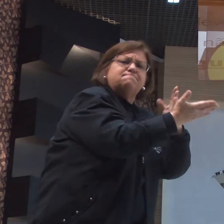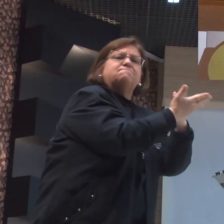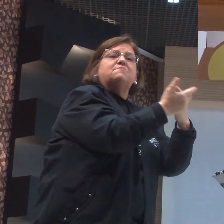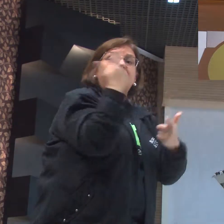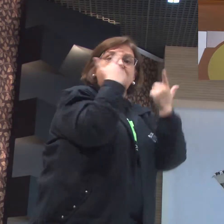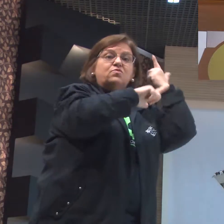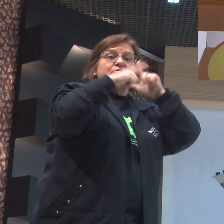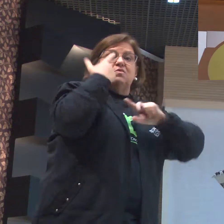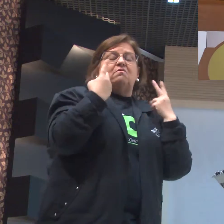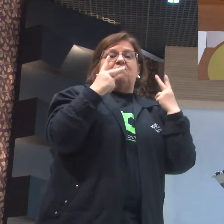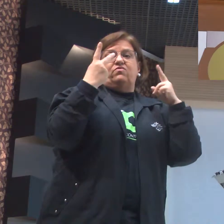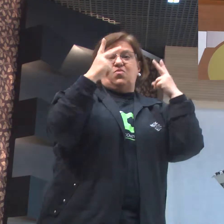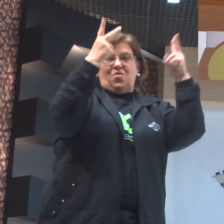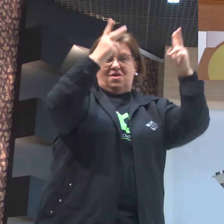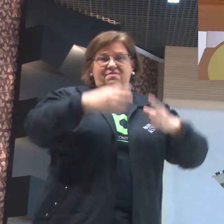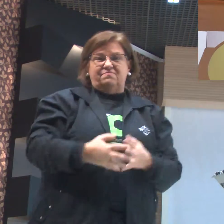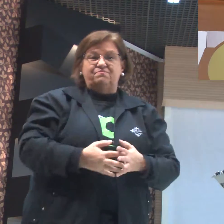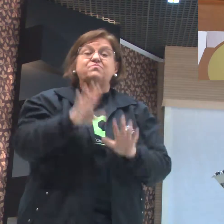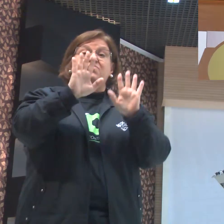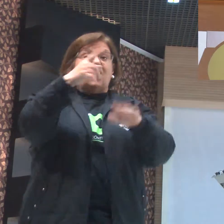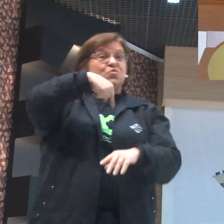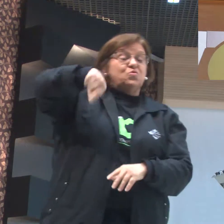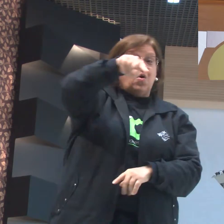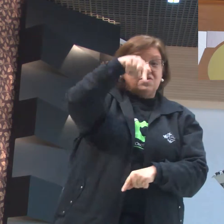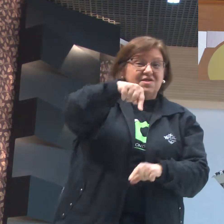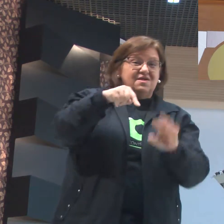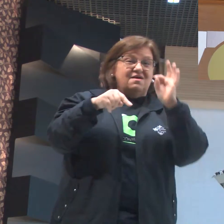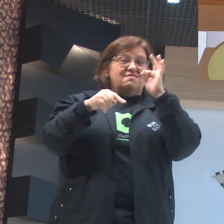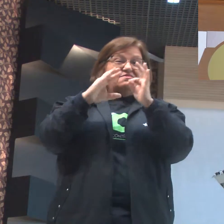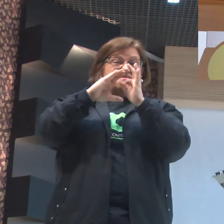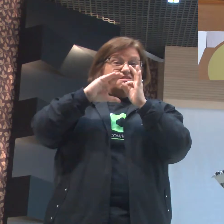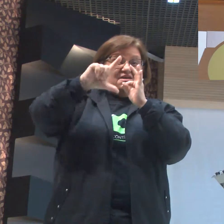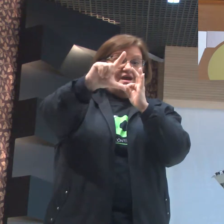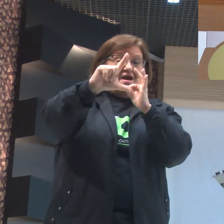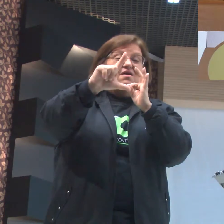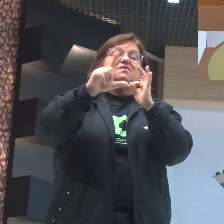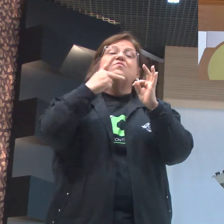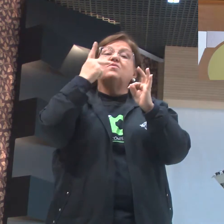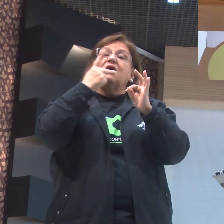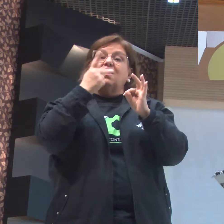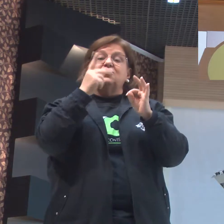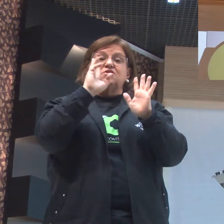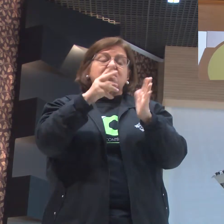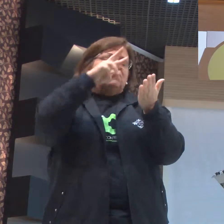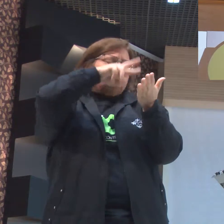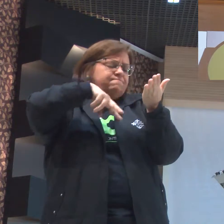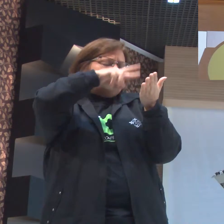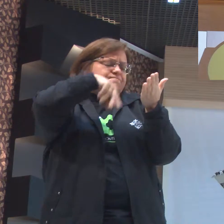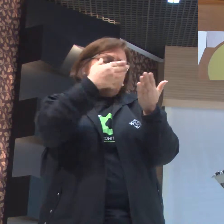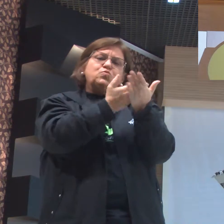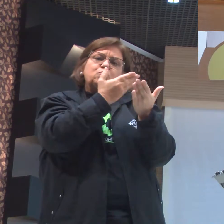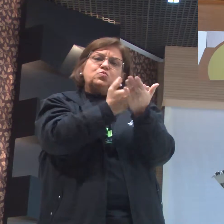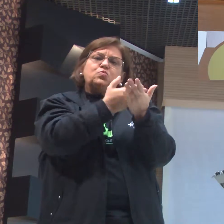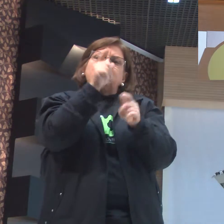trazer resultados. A gente, aqui no TCL, nas aulas, a gente já tem estudado os fatores que contribuíram para